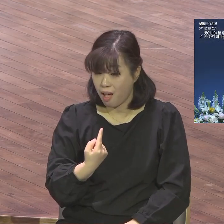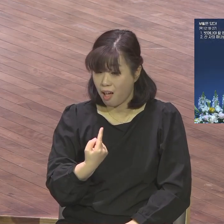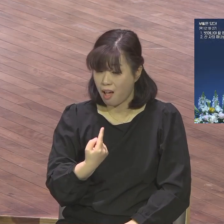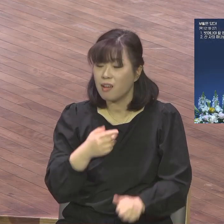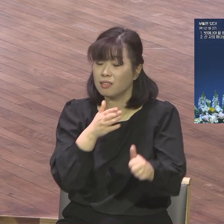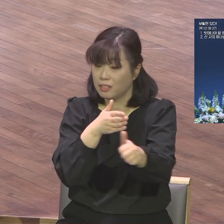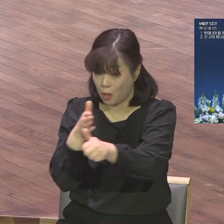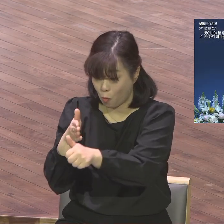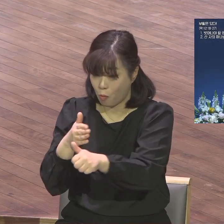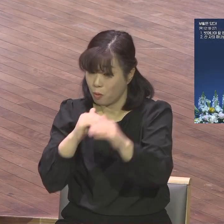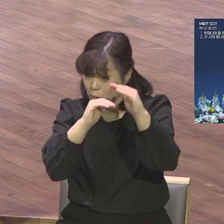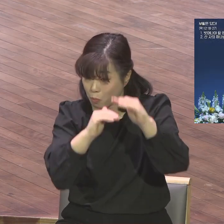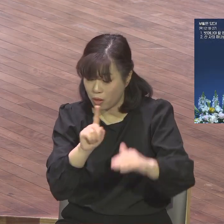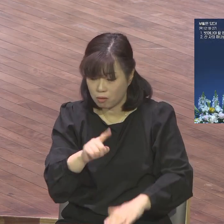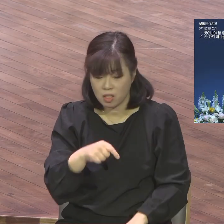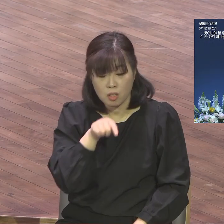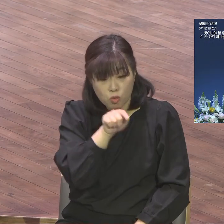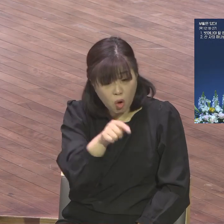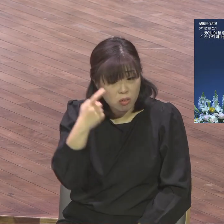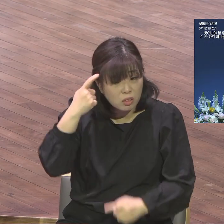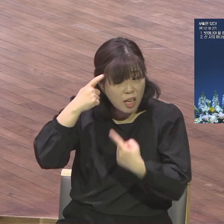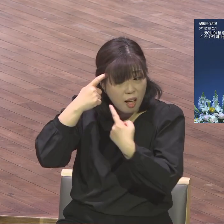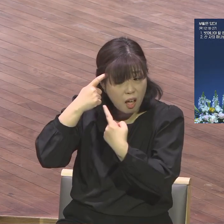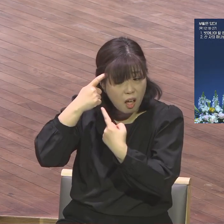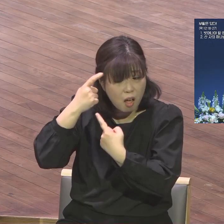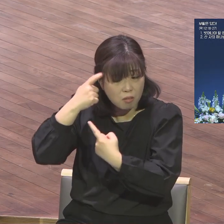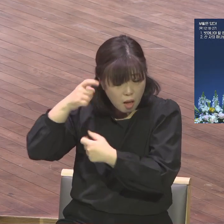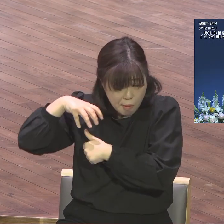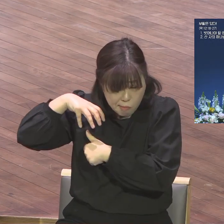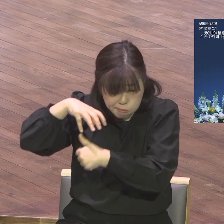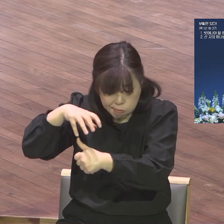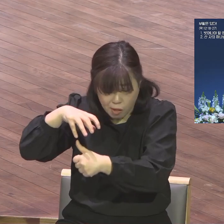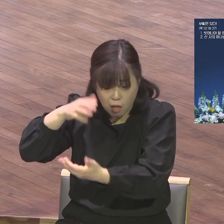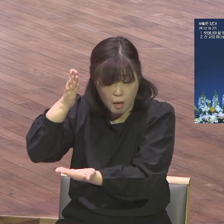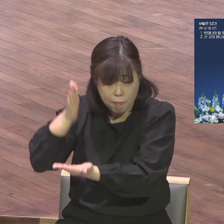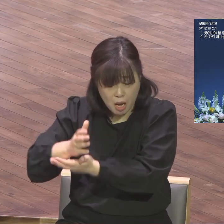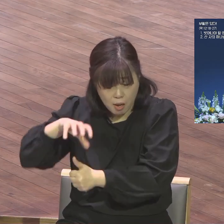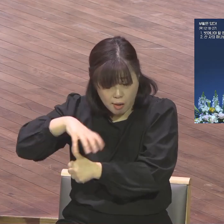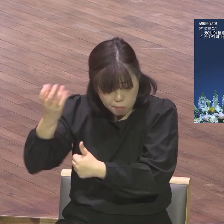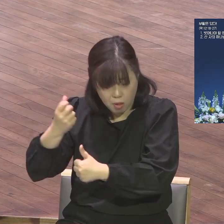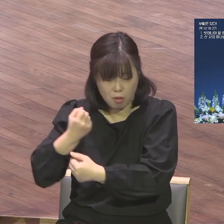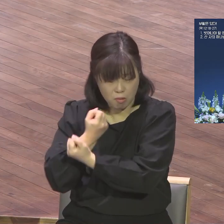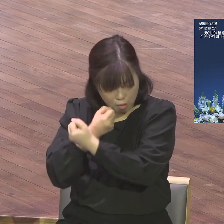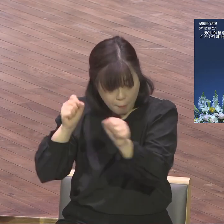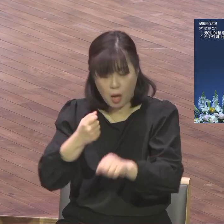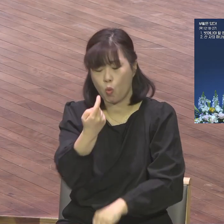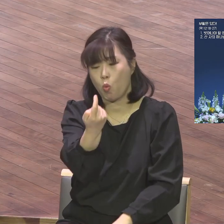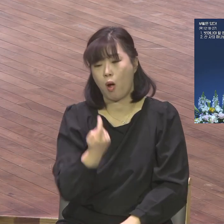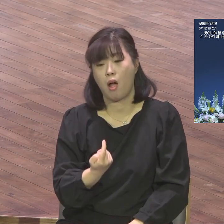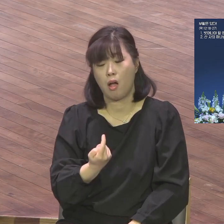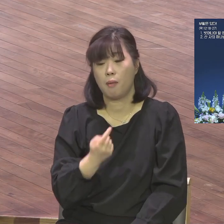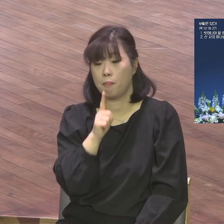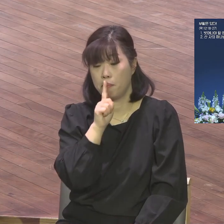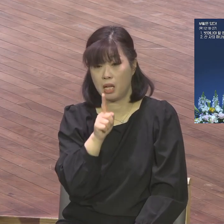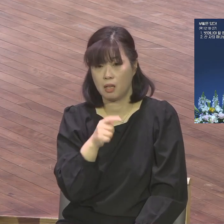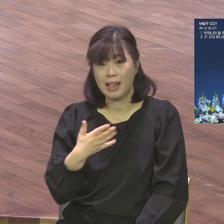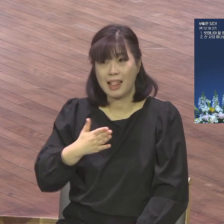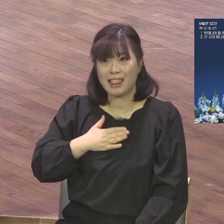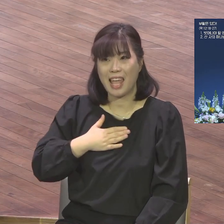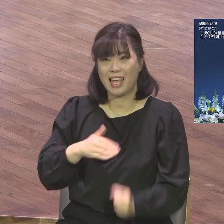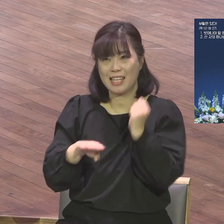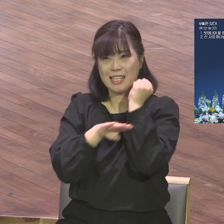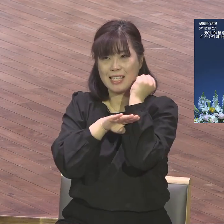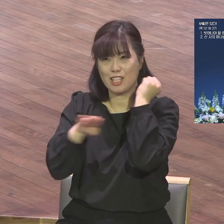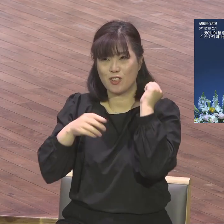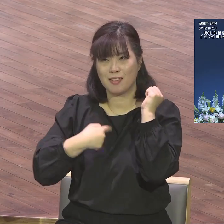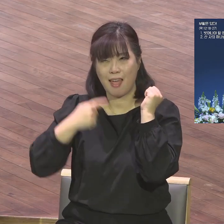그 틀린 거야. 너 생각. 자기 생각 속에 갇혀 있지 말라는 것입니다. 그 생각 속에 돌이키라는